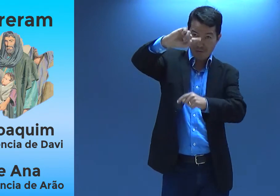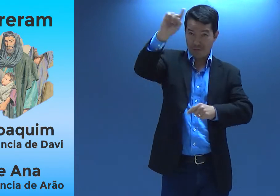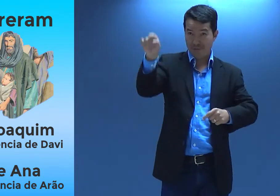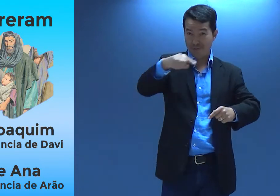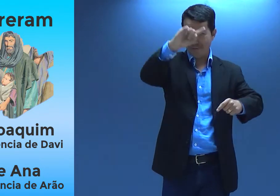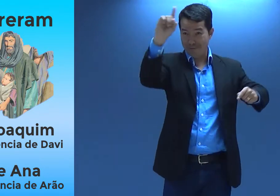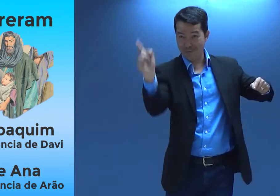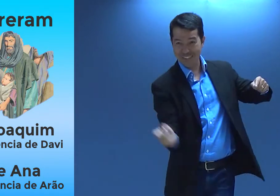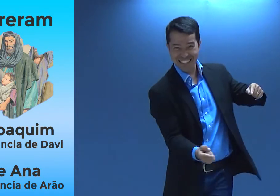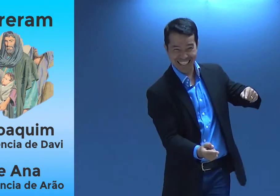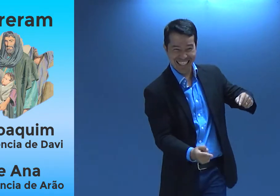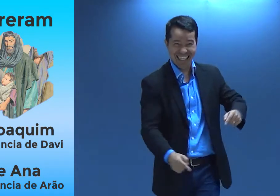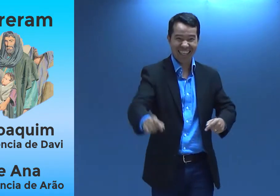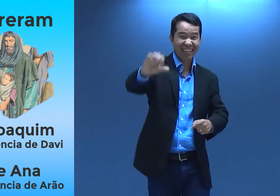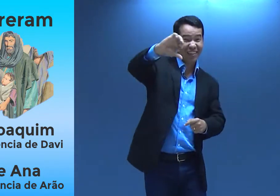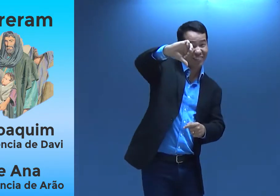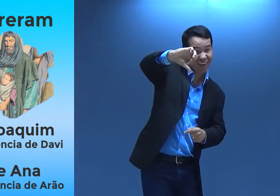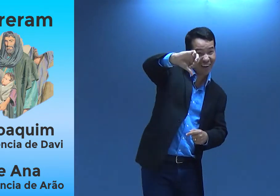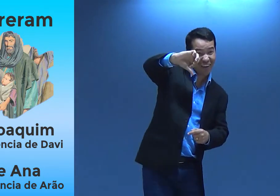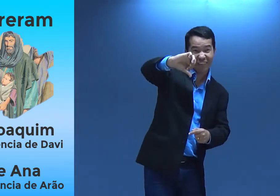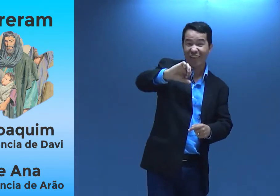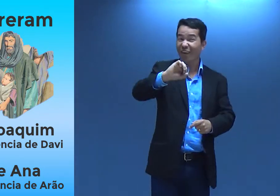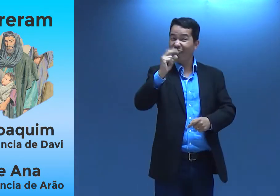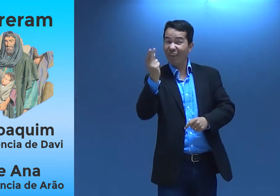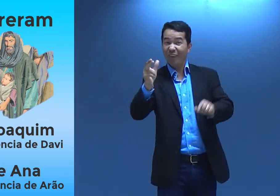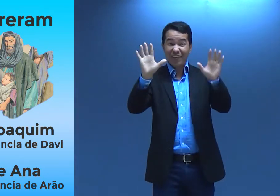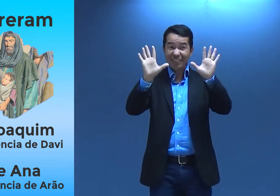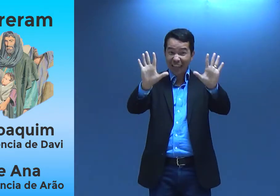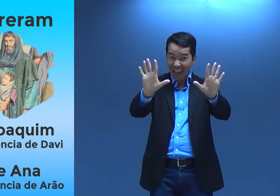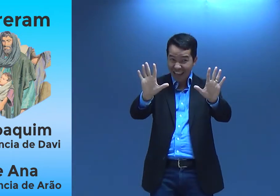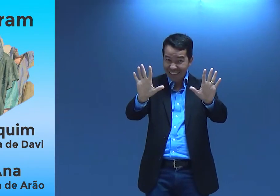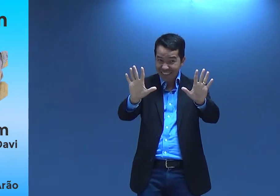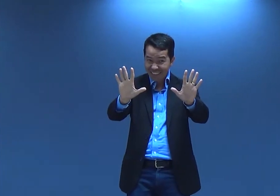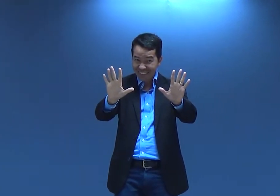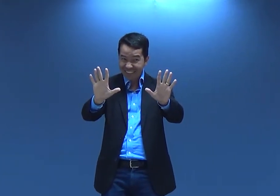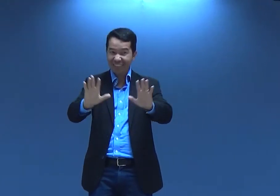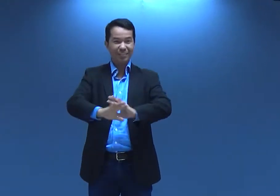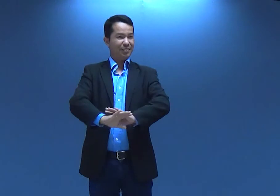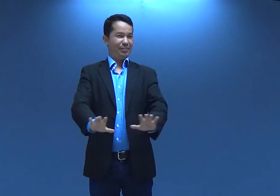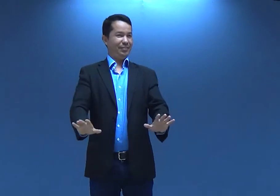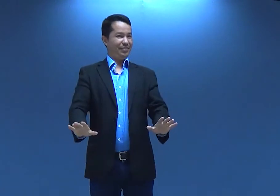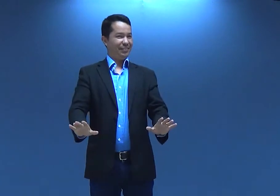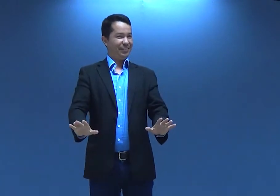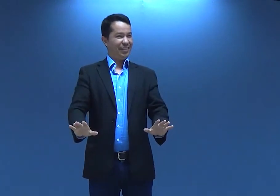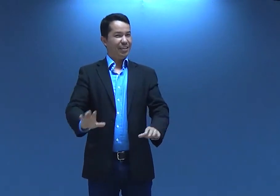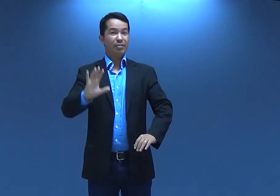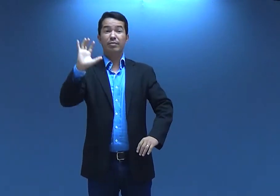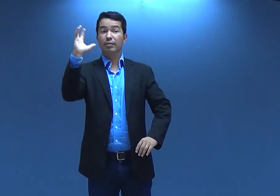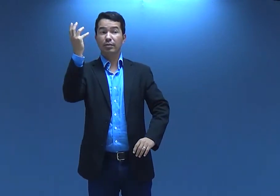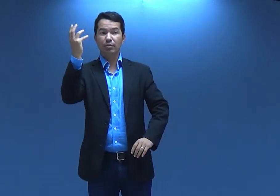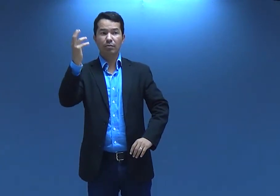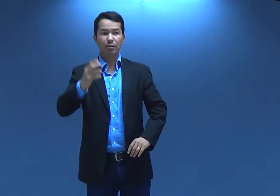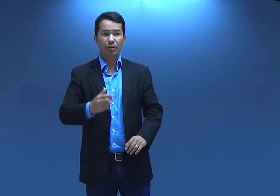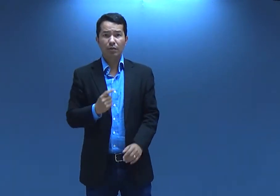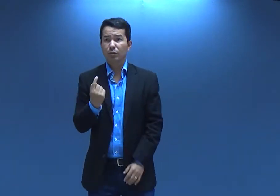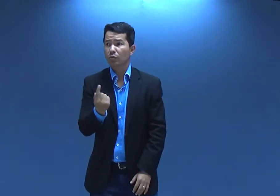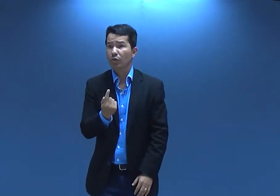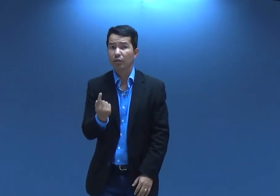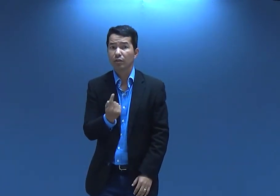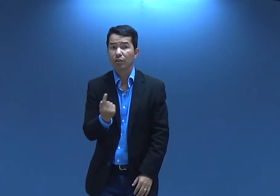Ah, tá. 9, perdão. 9 anos. Ou 10. Só? E o que aconteceu? E